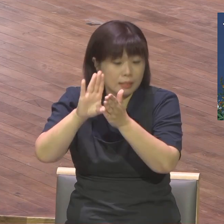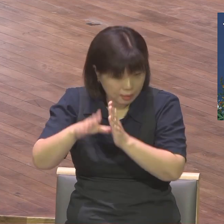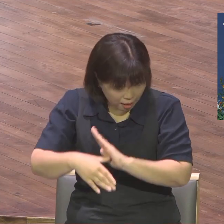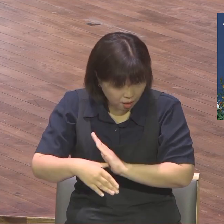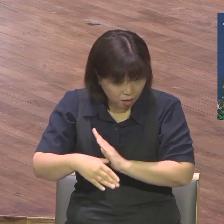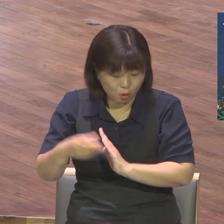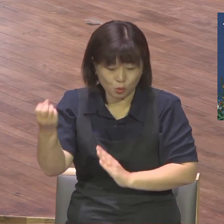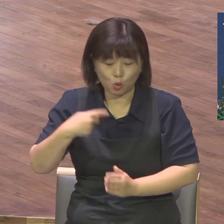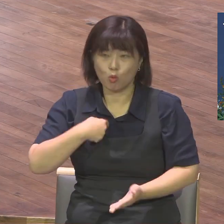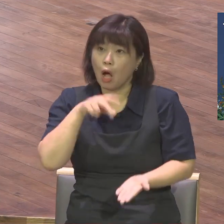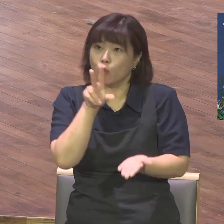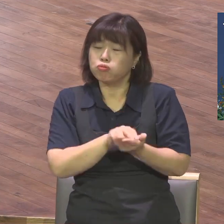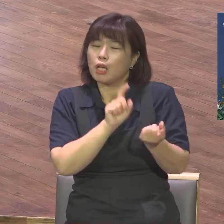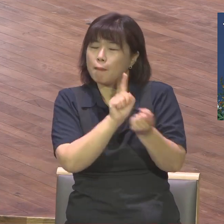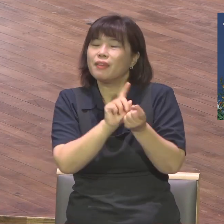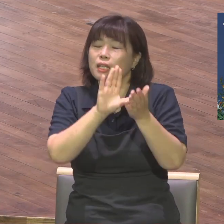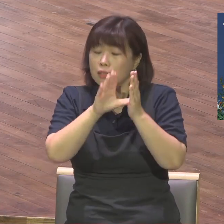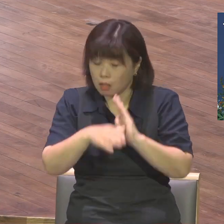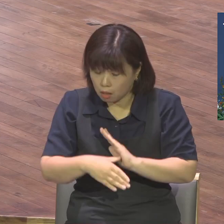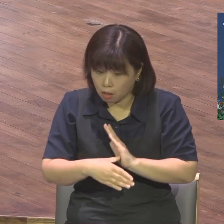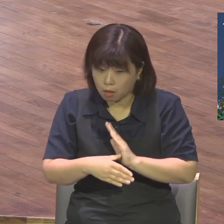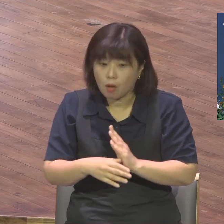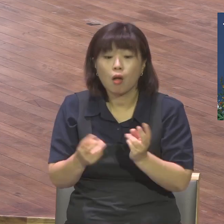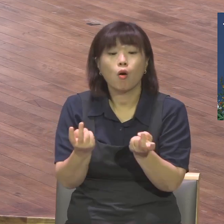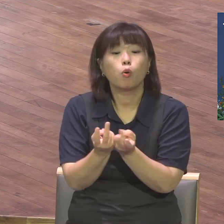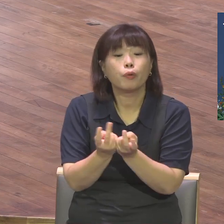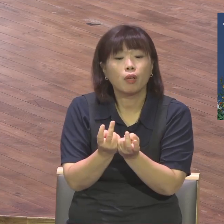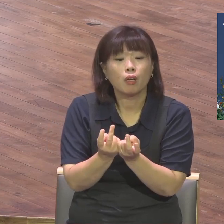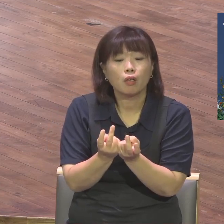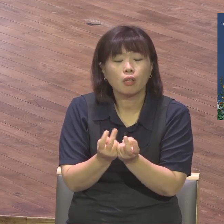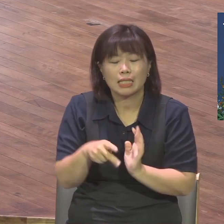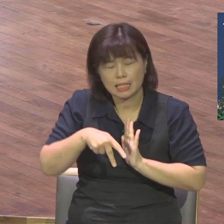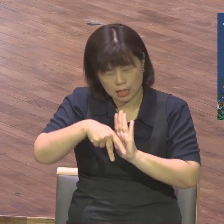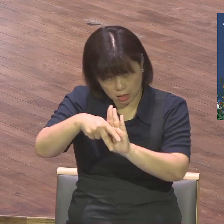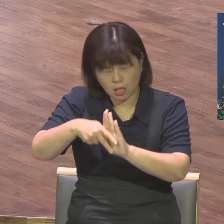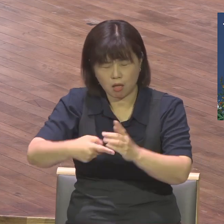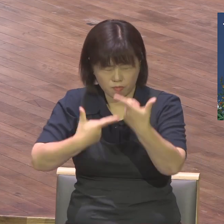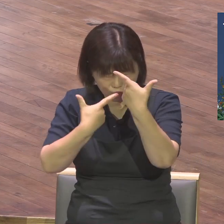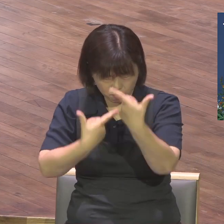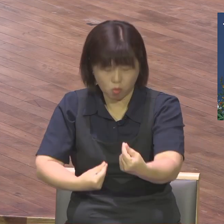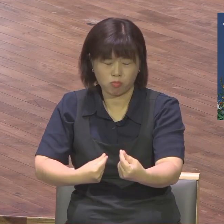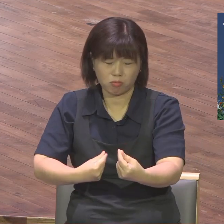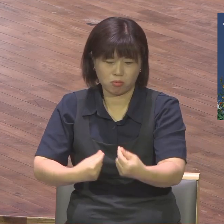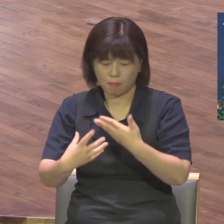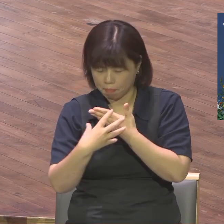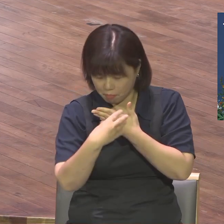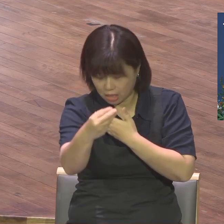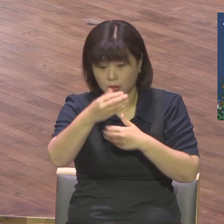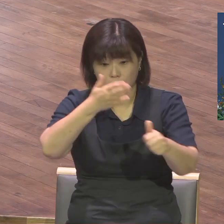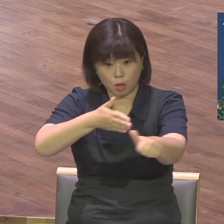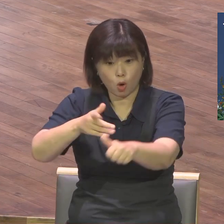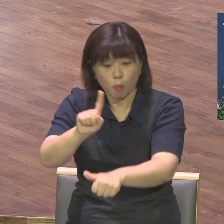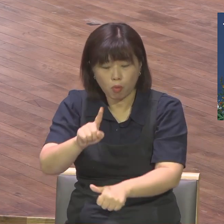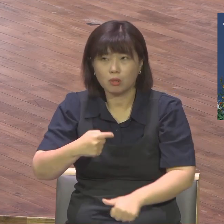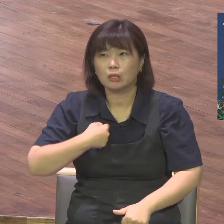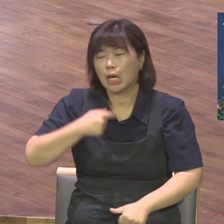때 어디로 가야 되느냐? 주의 전으로 가야 돼요. 이사야처럼 교회로 가야